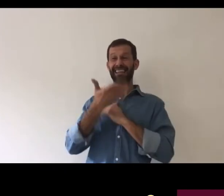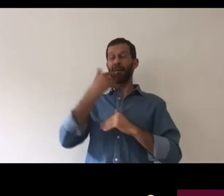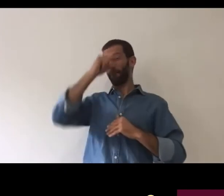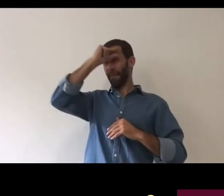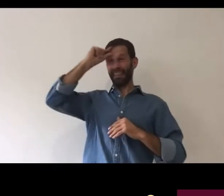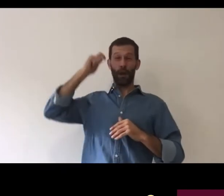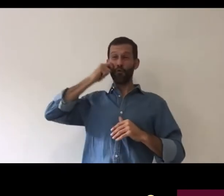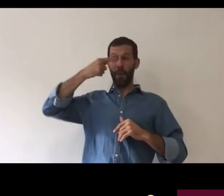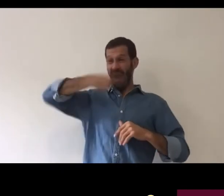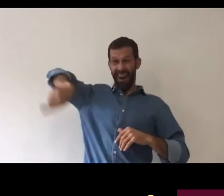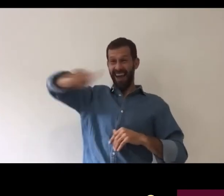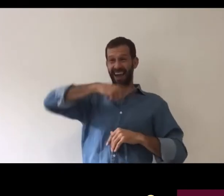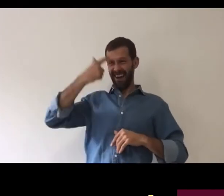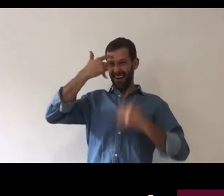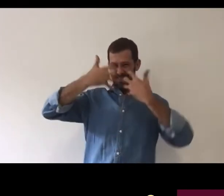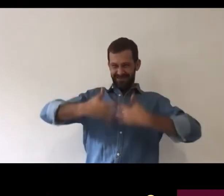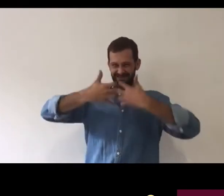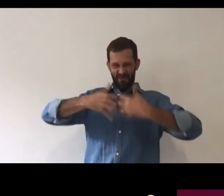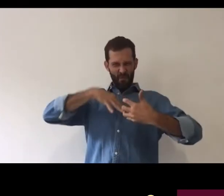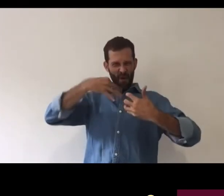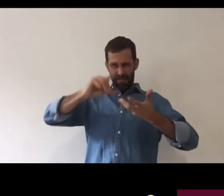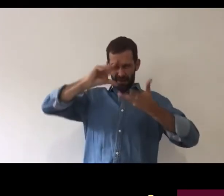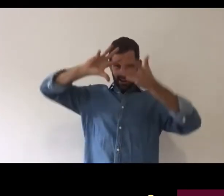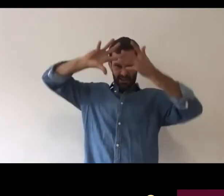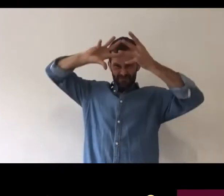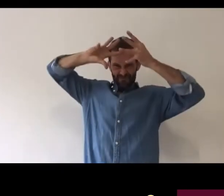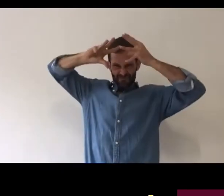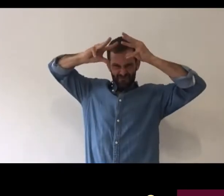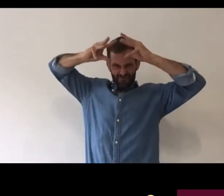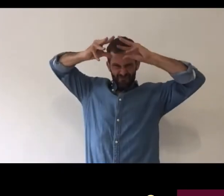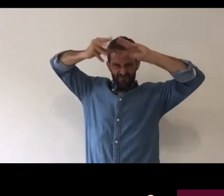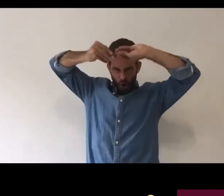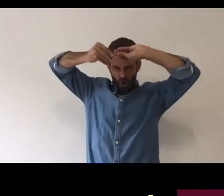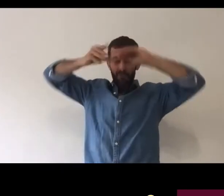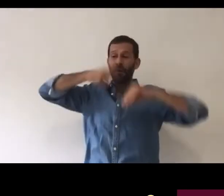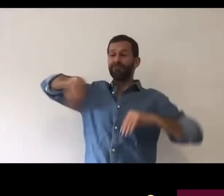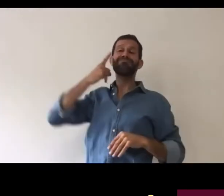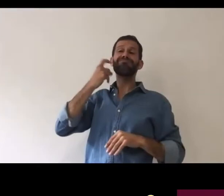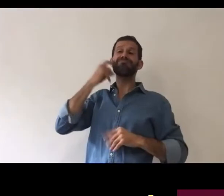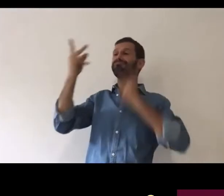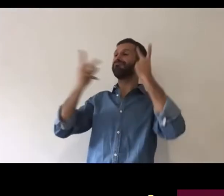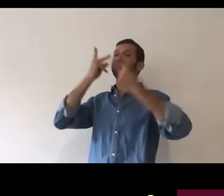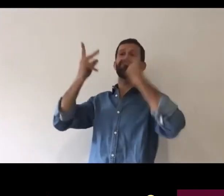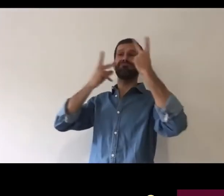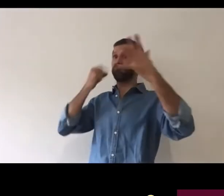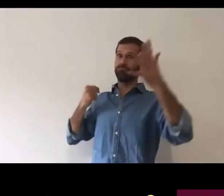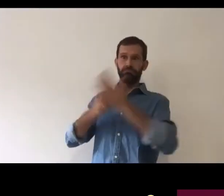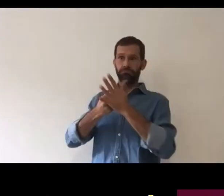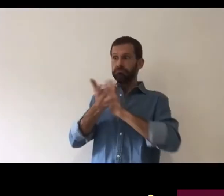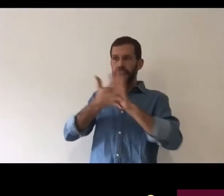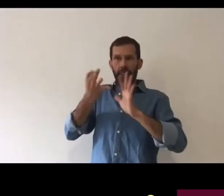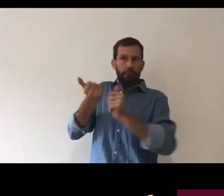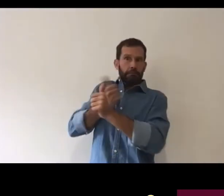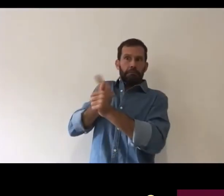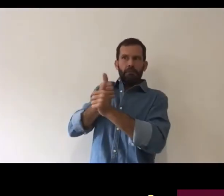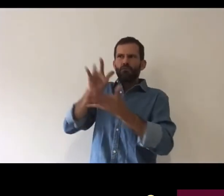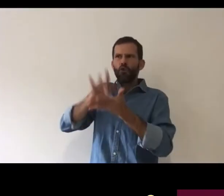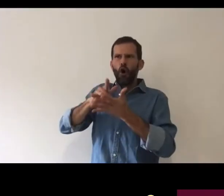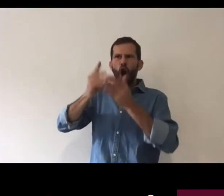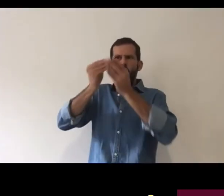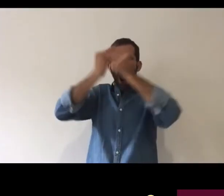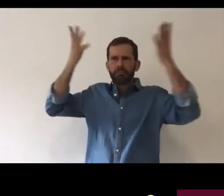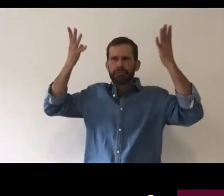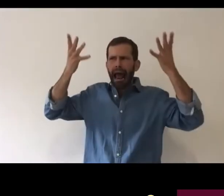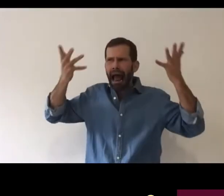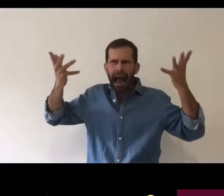que quiera aprender otra lengua. Al final, el ser humano tiene esta capacidad increíble de